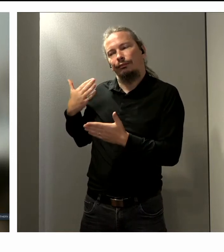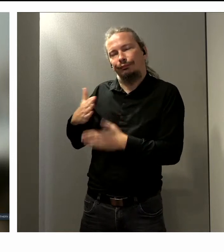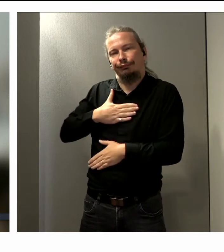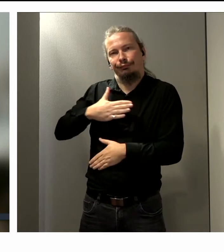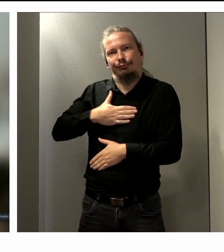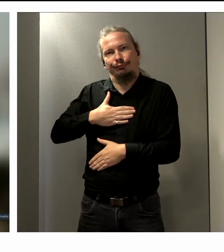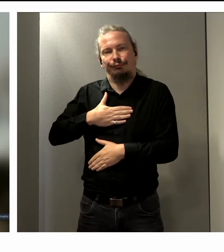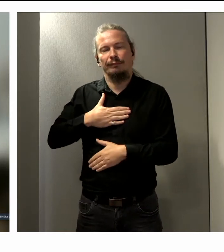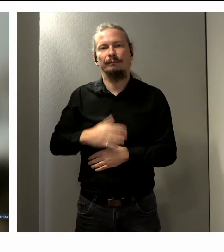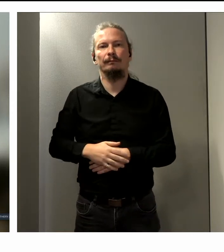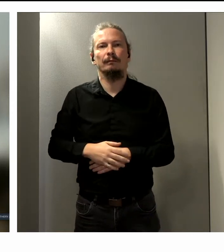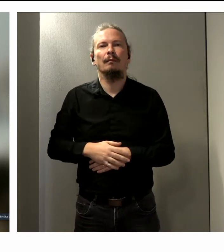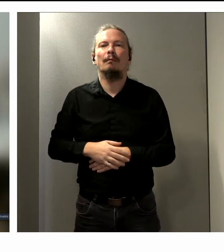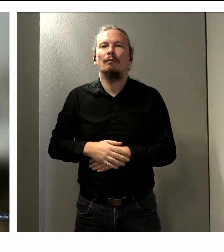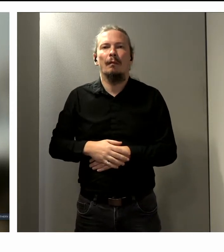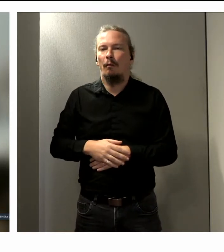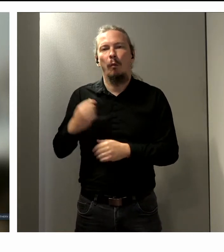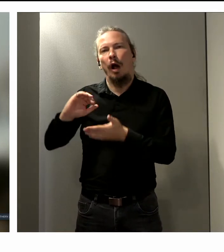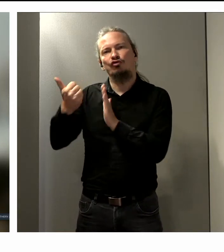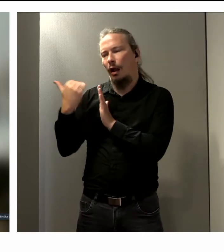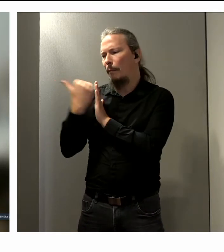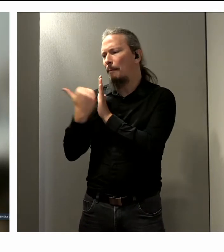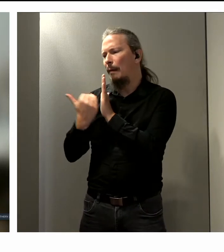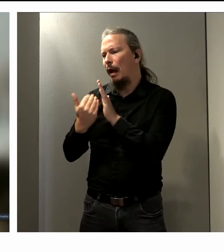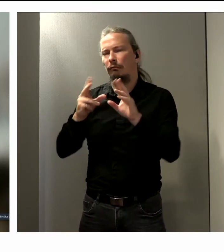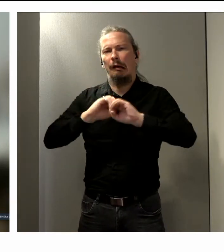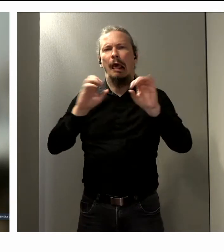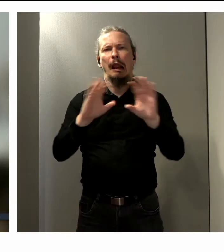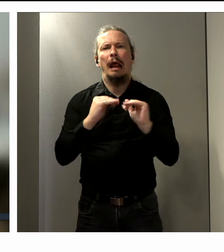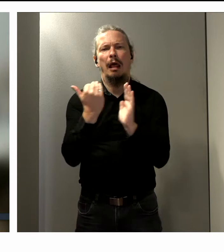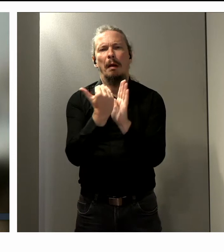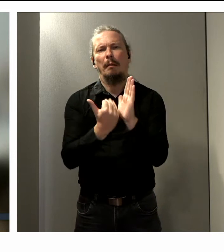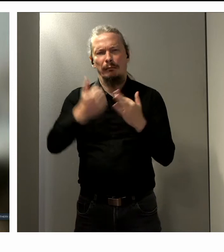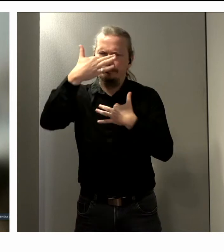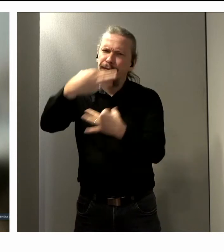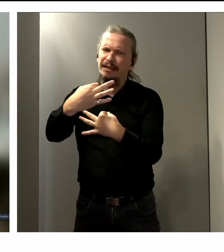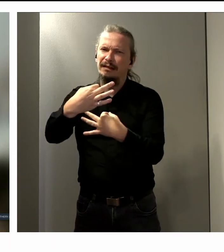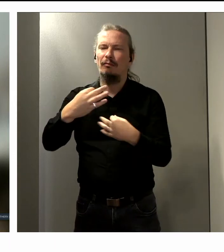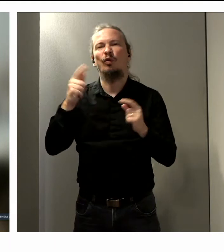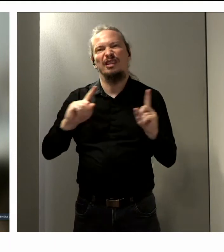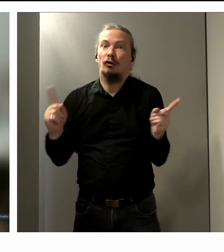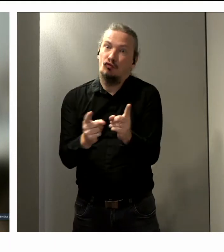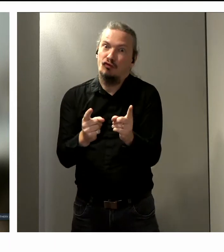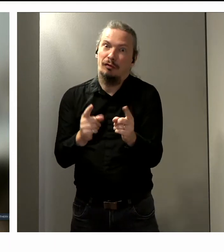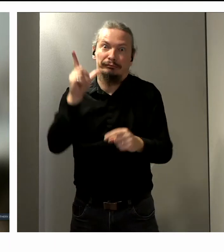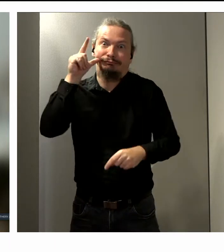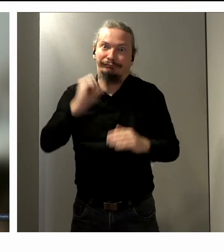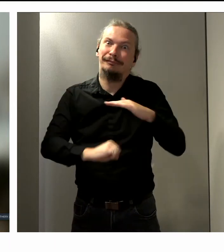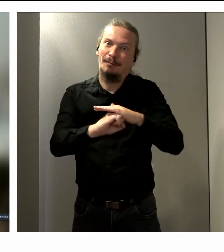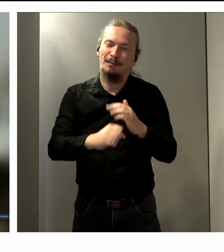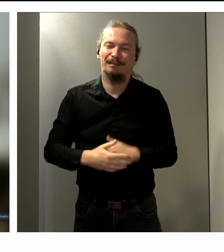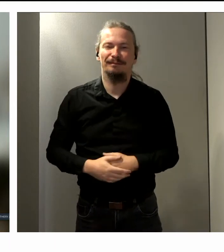être faites. Alors je vais très clairement les reprendre point par point afin d'être précis et de faire court le plus